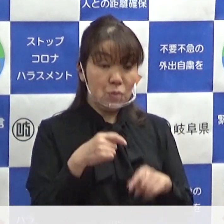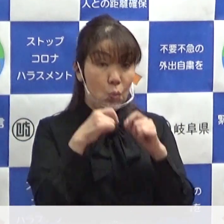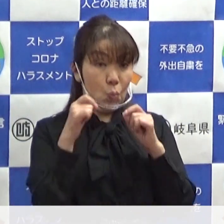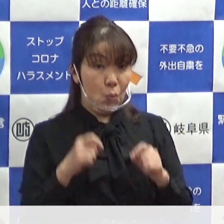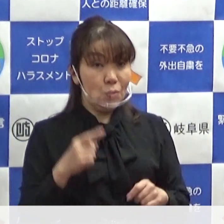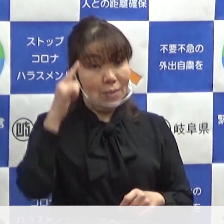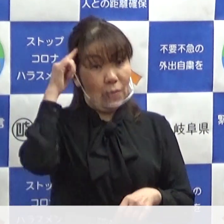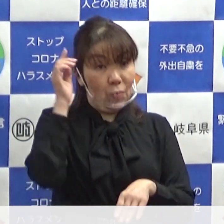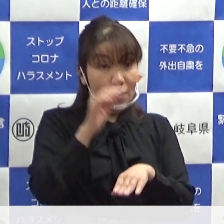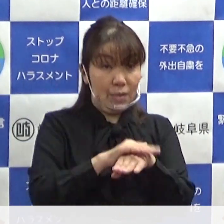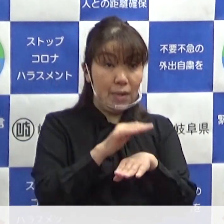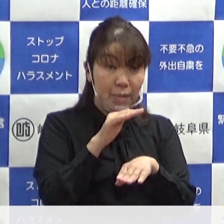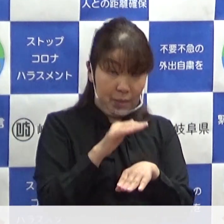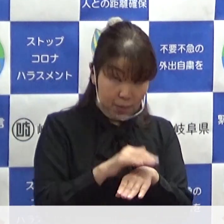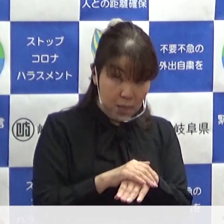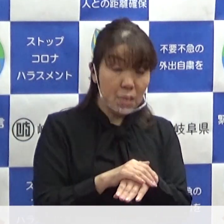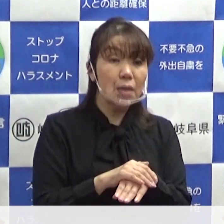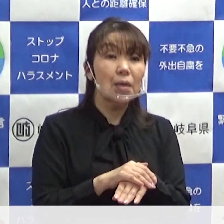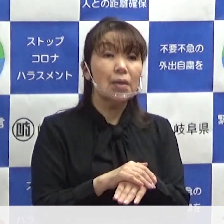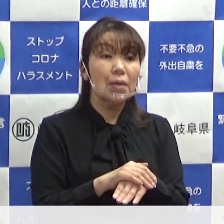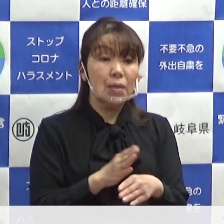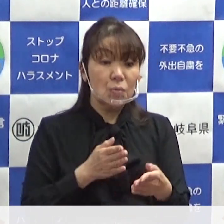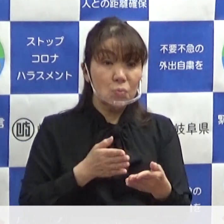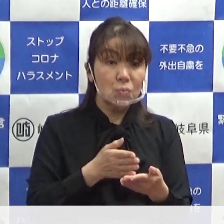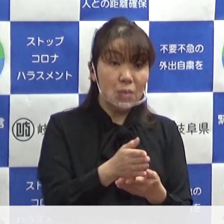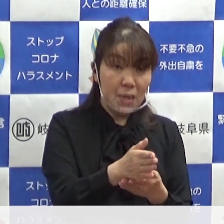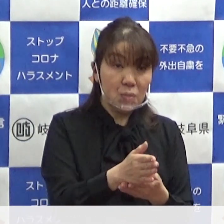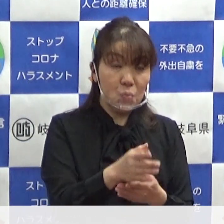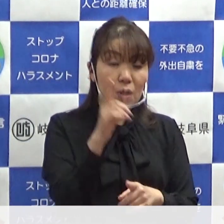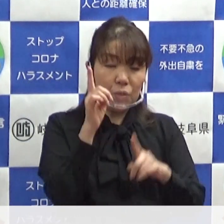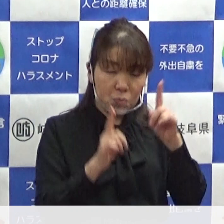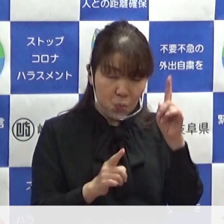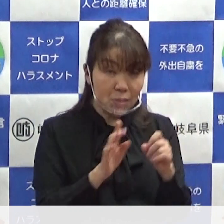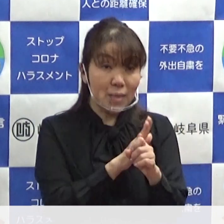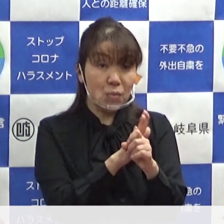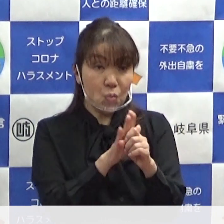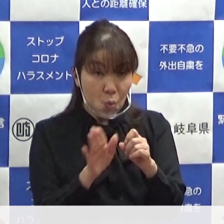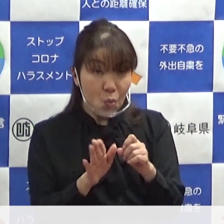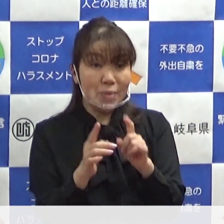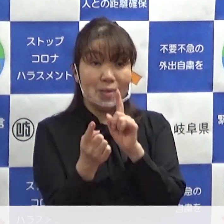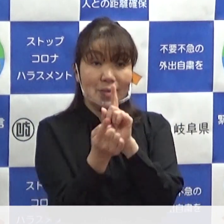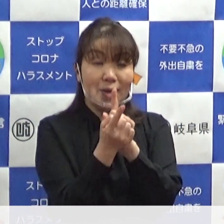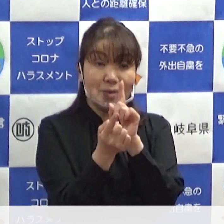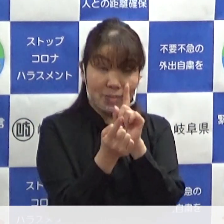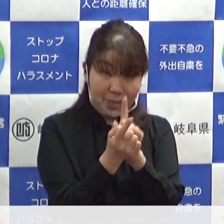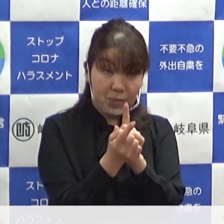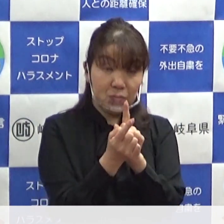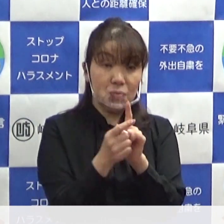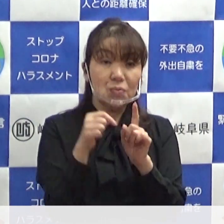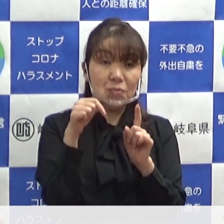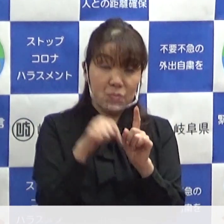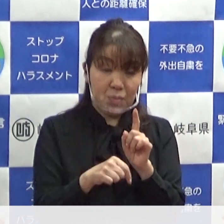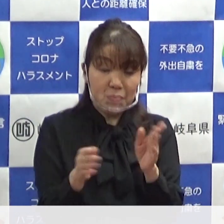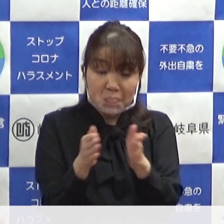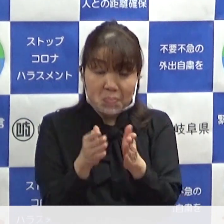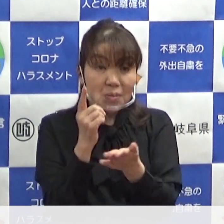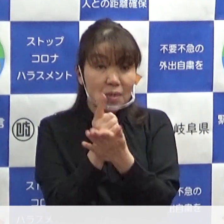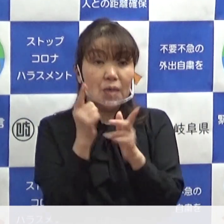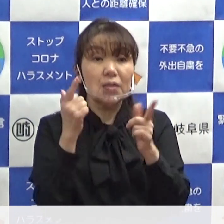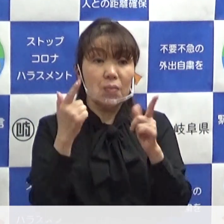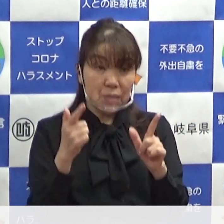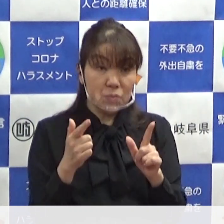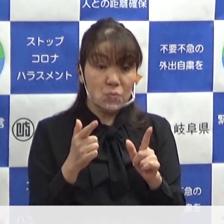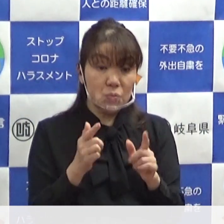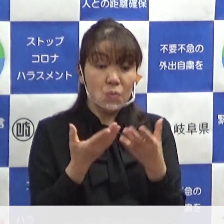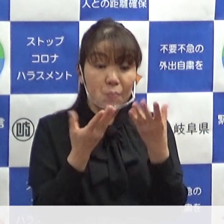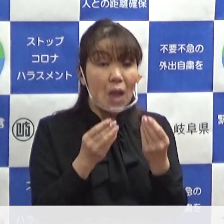ますか、出発点はあくまでもコロナ対策という、コロナ対策も狭い意味だけではなしに、そ